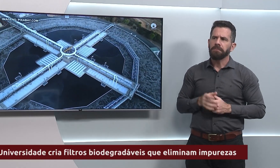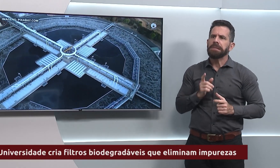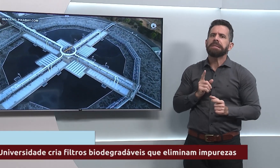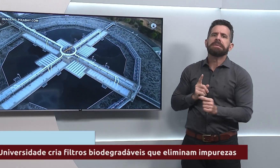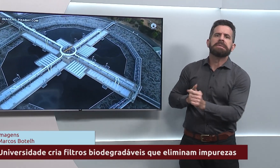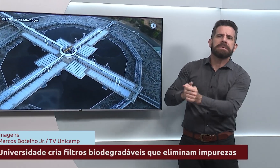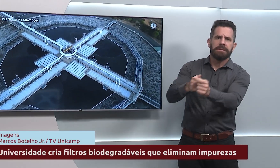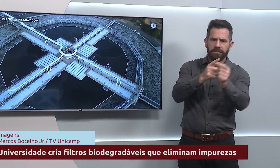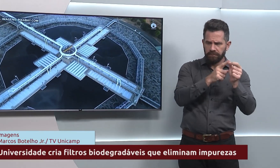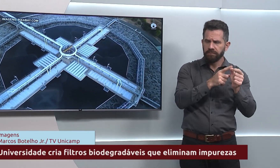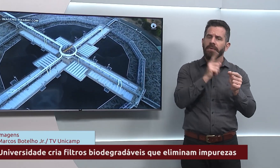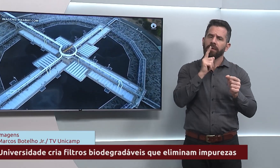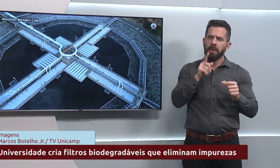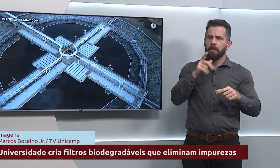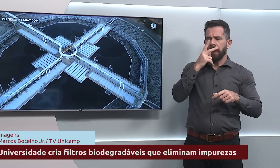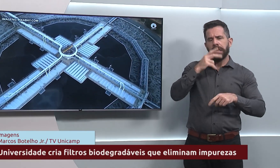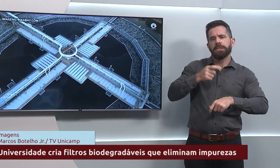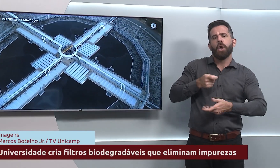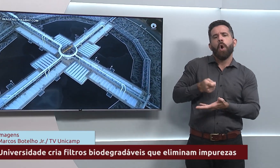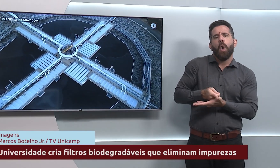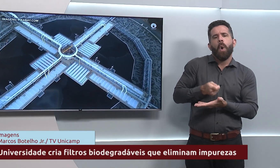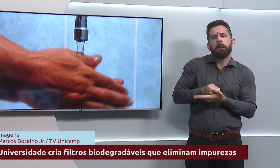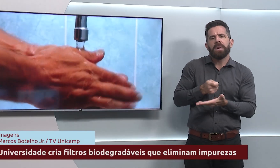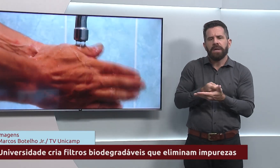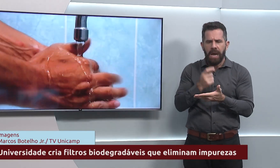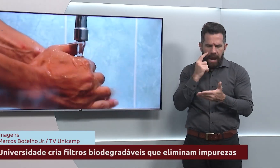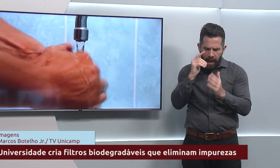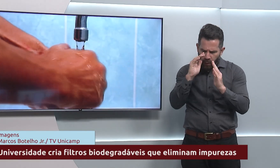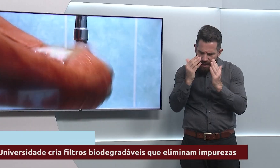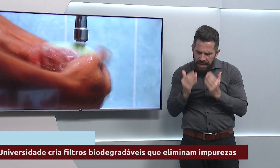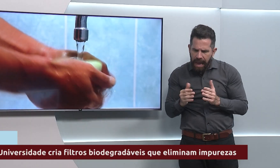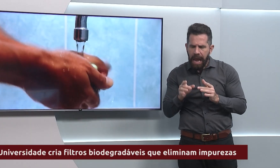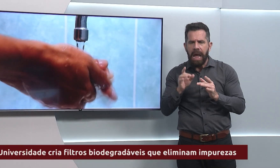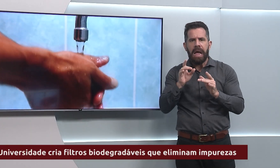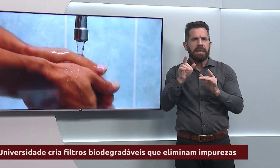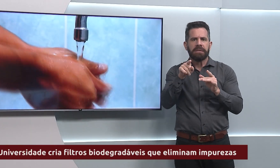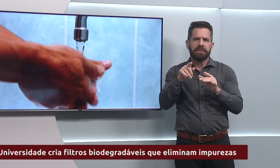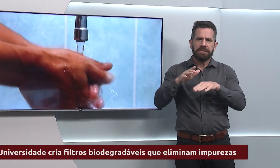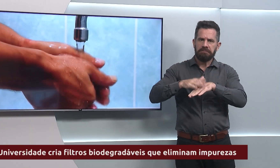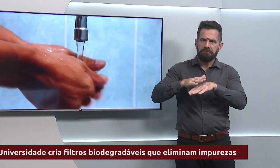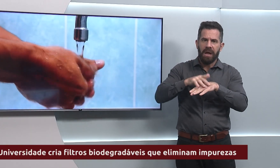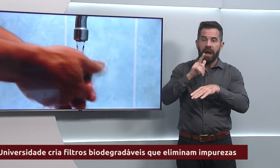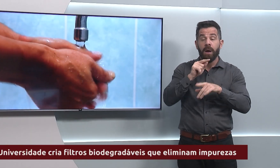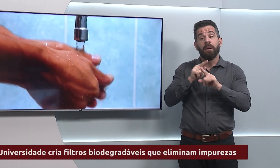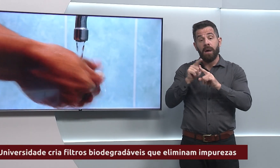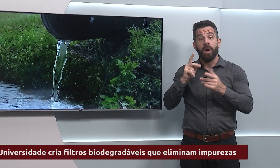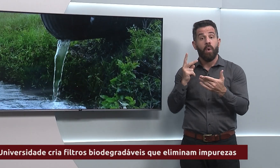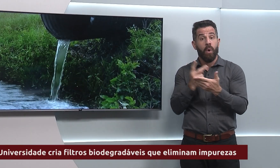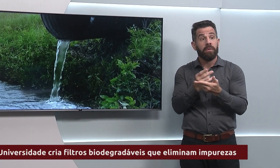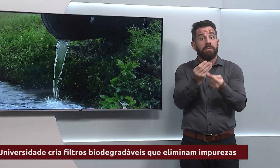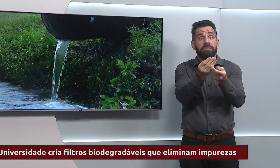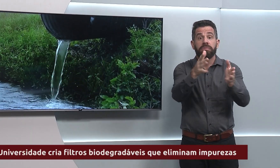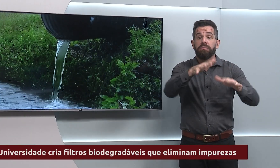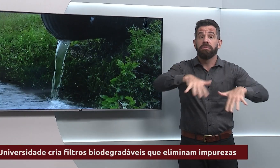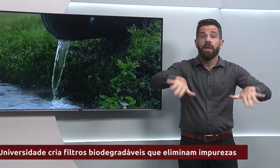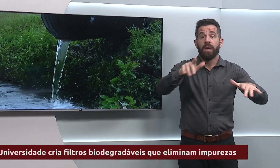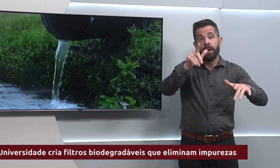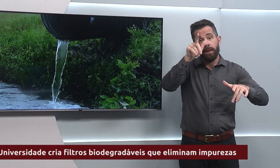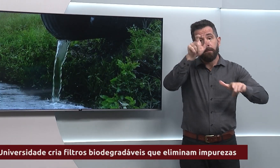esses poluentes. Por isso, segundo pesquisadores, essa água acaba chegando até nós. Para enfrentar esse desafio, cientistas se